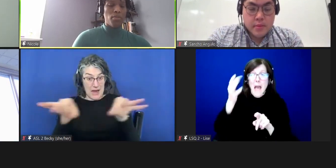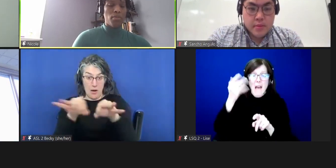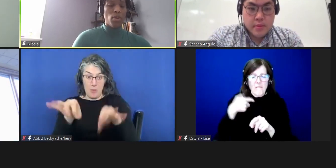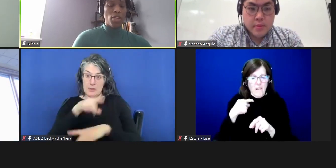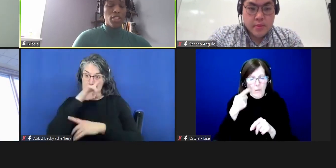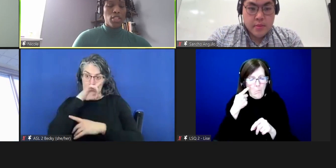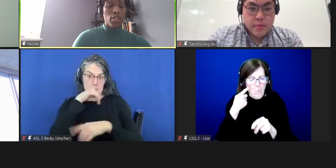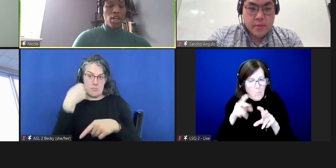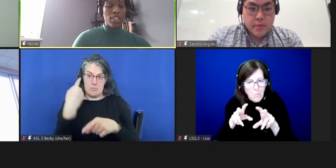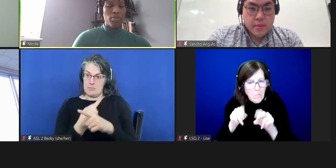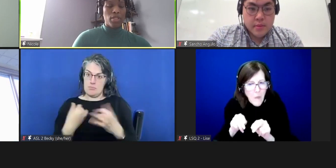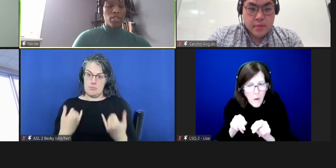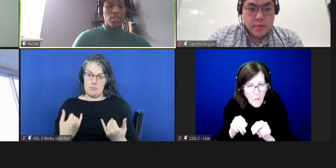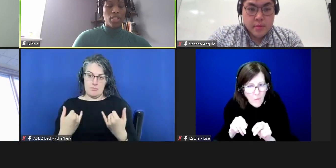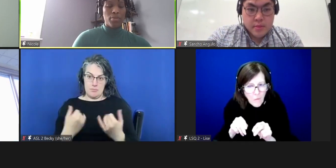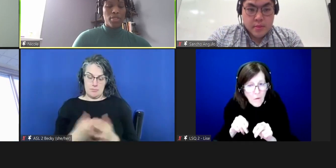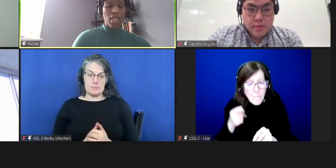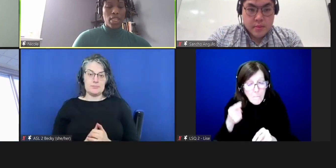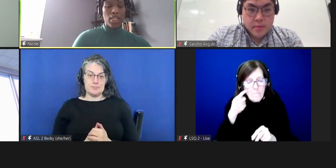Et